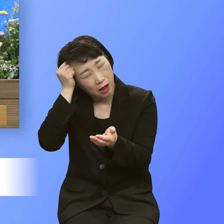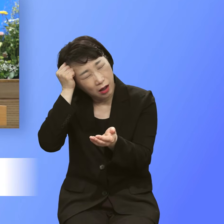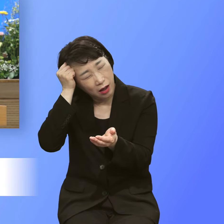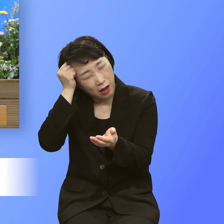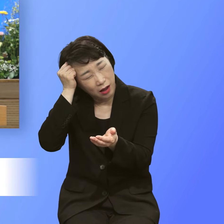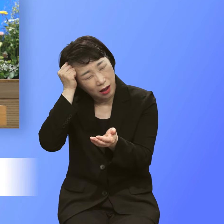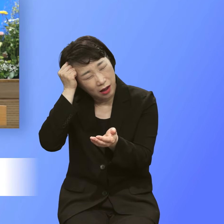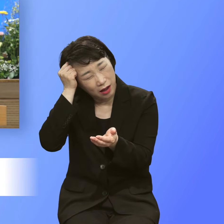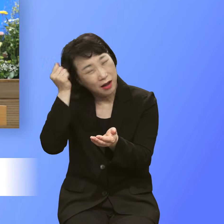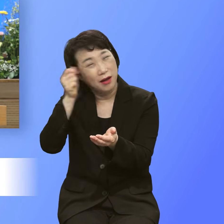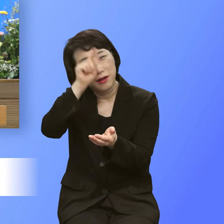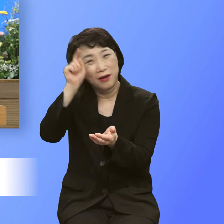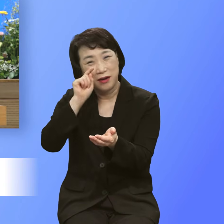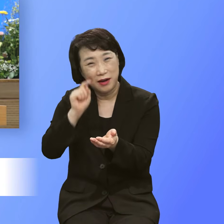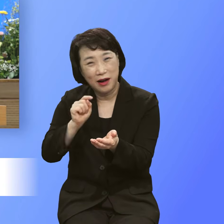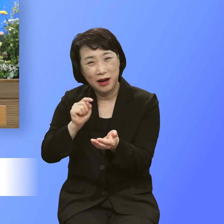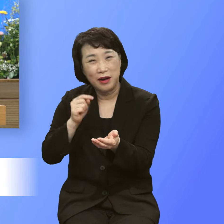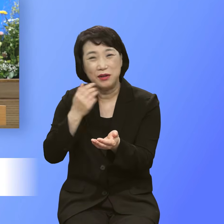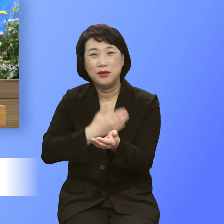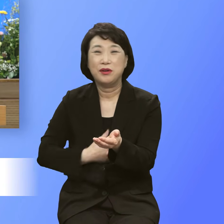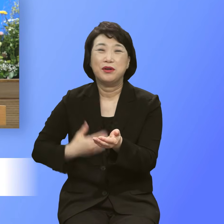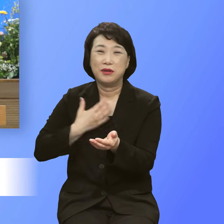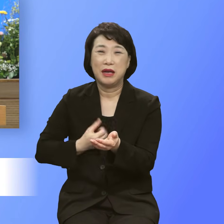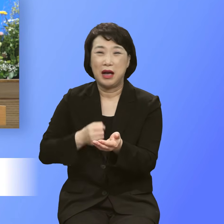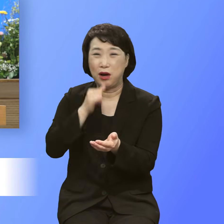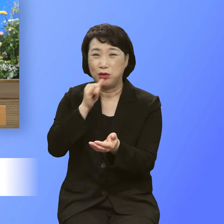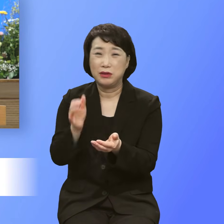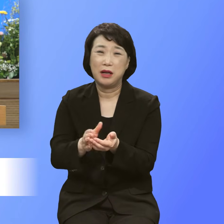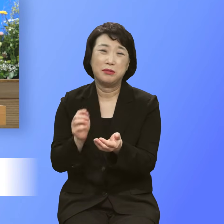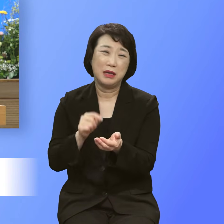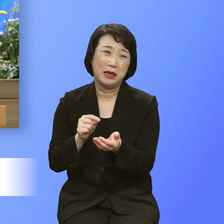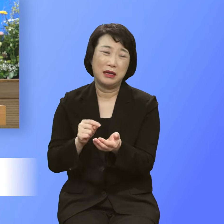누우셨겠어. 육체를 입으셨으니까